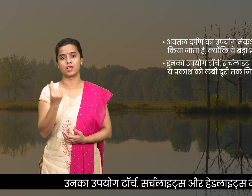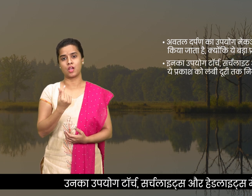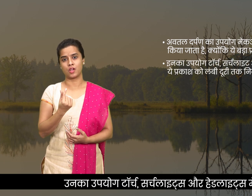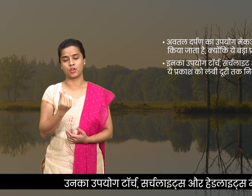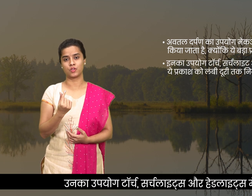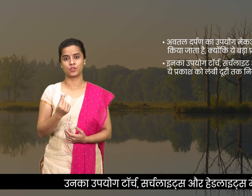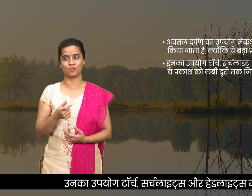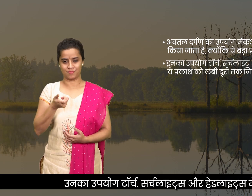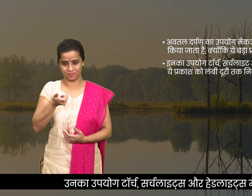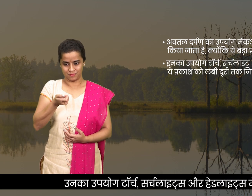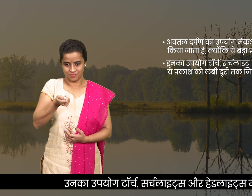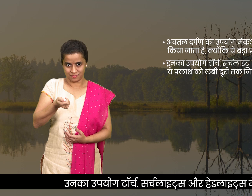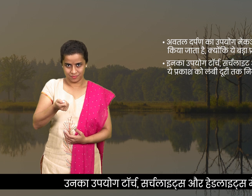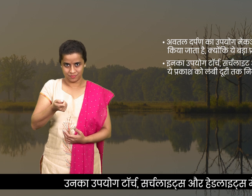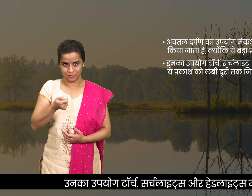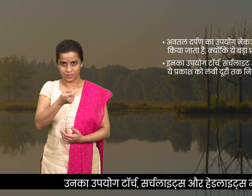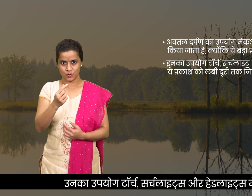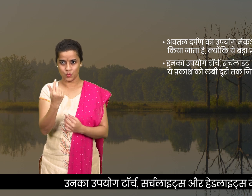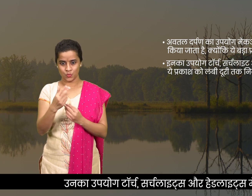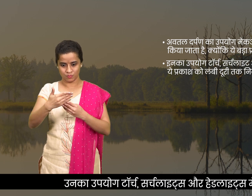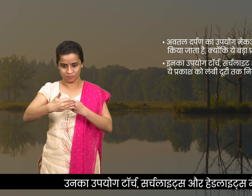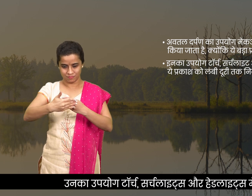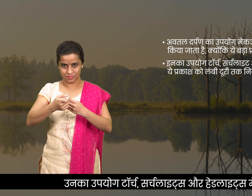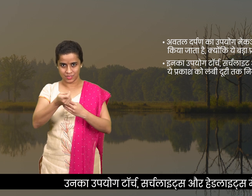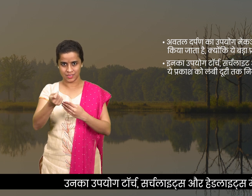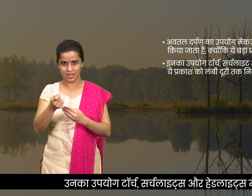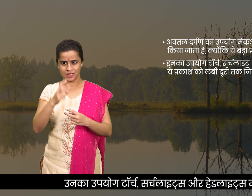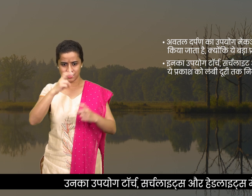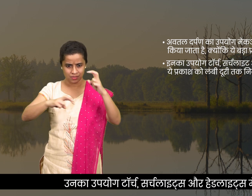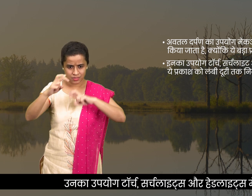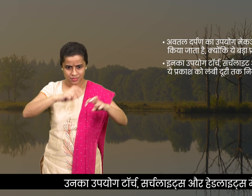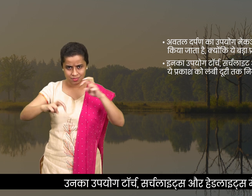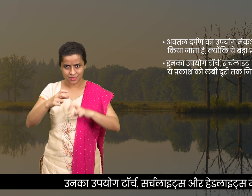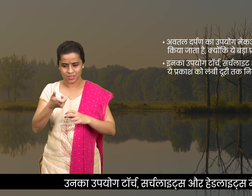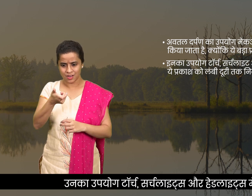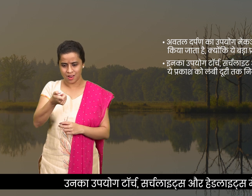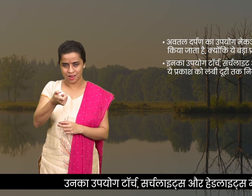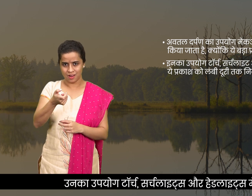टॉर्च, सर्चलाइट और हेडलाइट्स में किया जाता है,